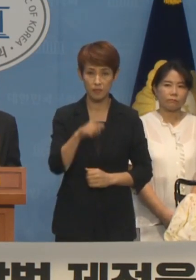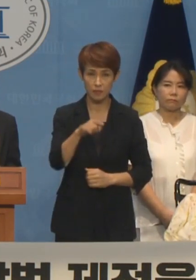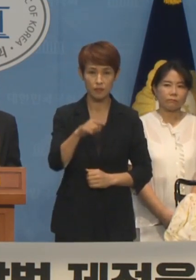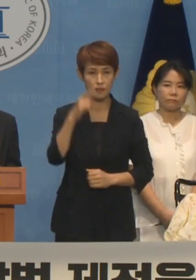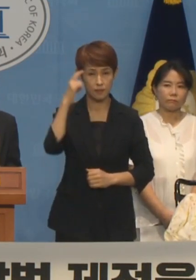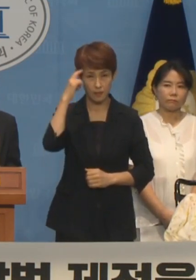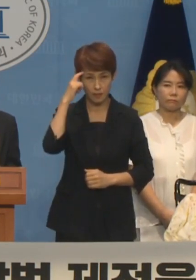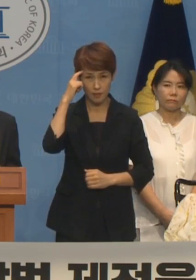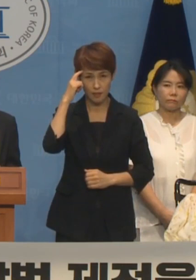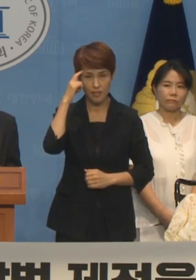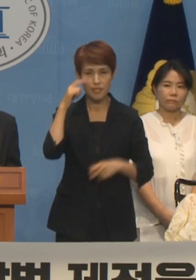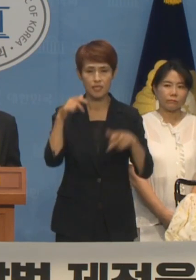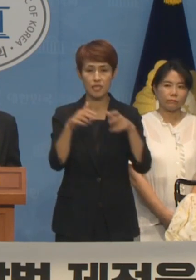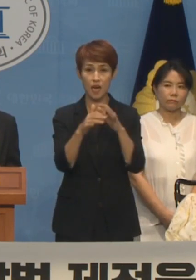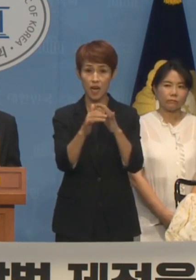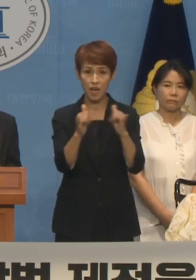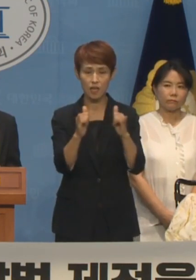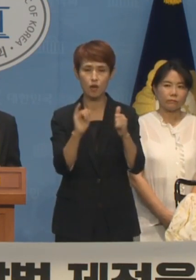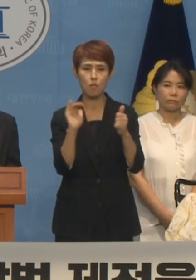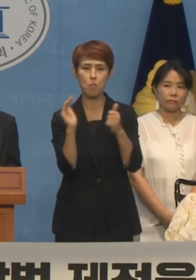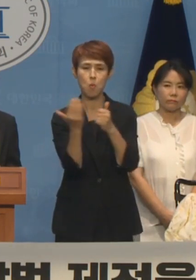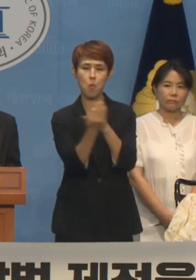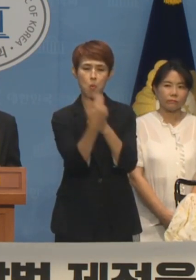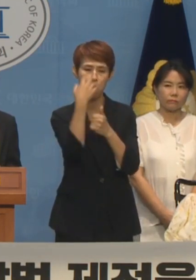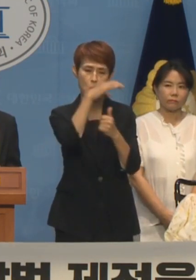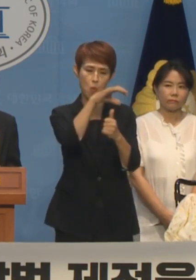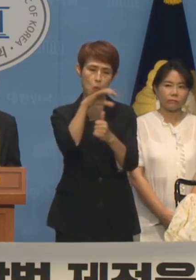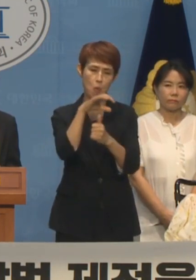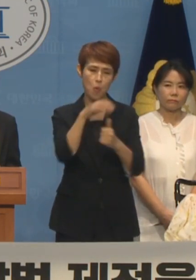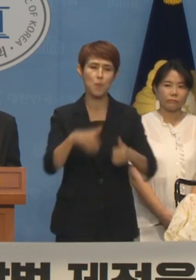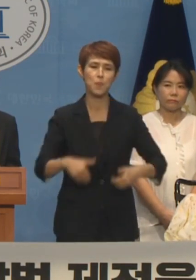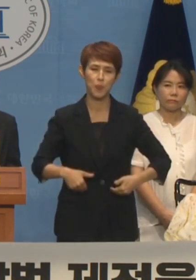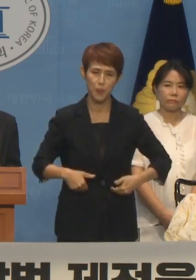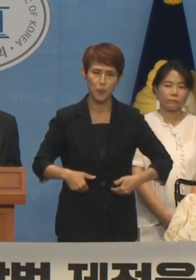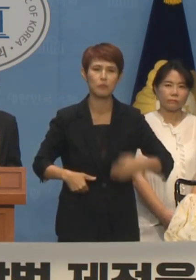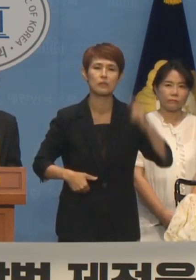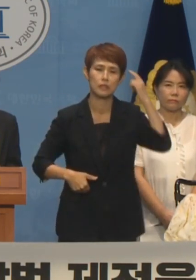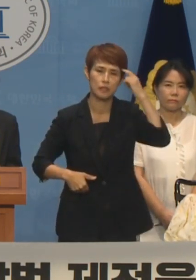패러다임은 장애인을 보호의 영역에 가두게 됩니다.